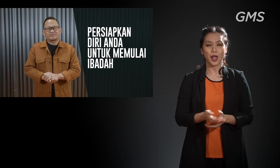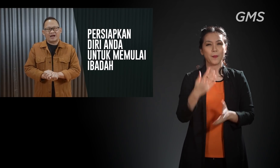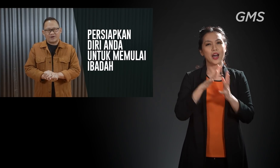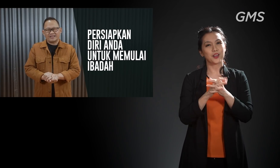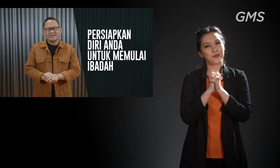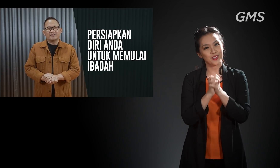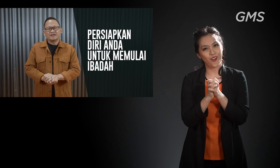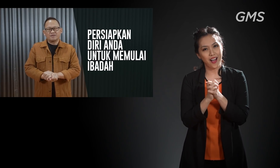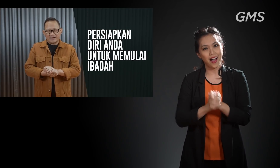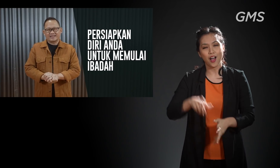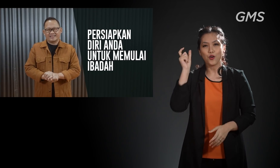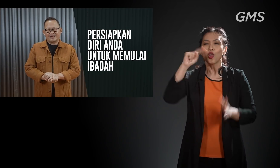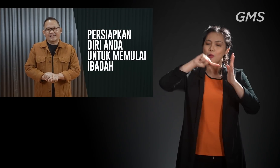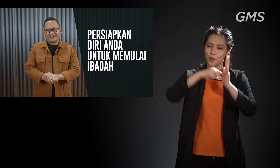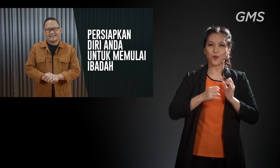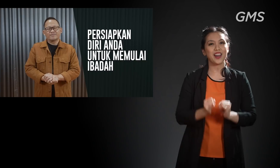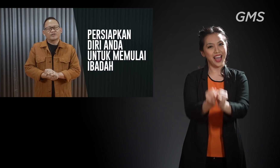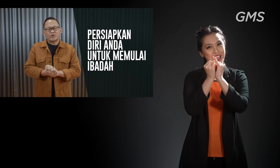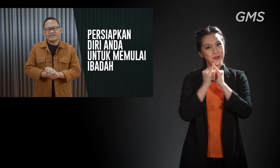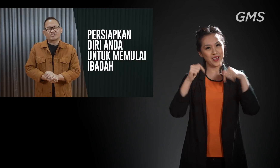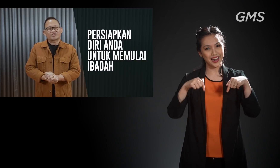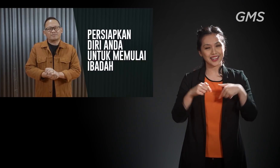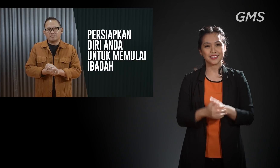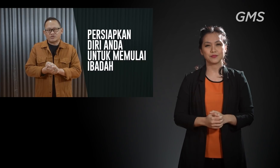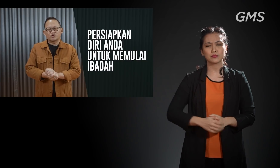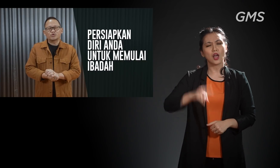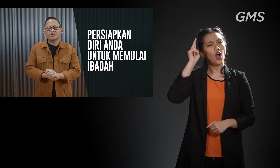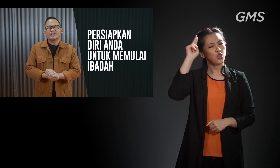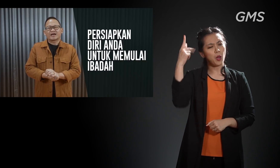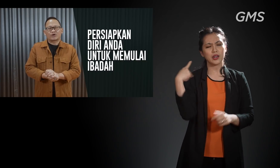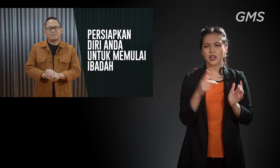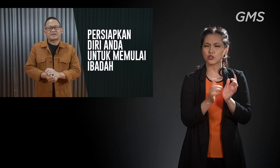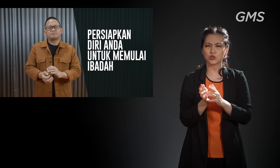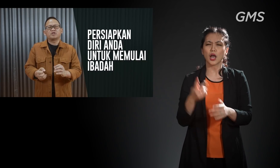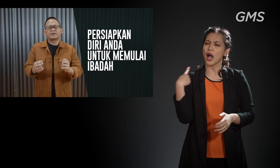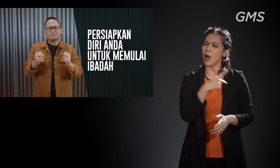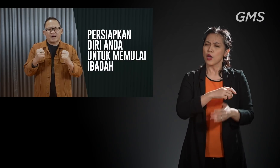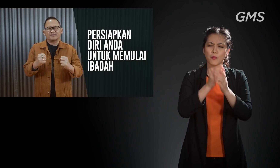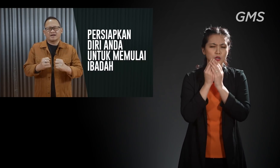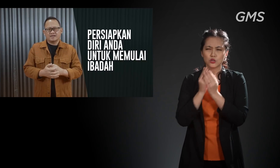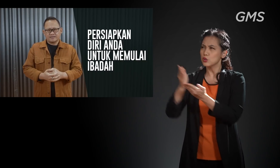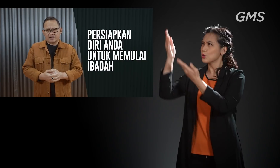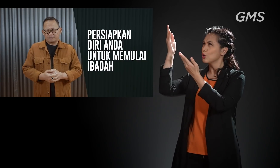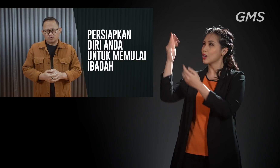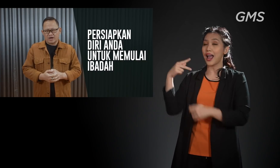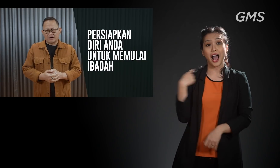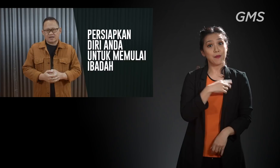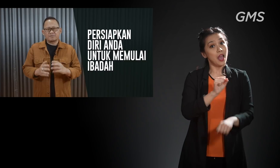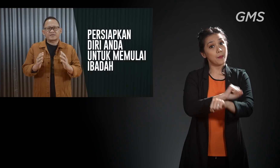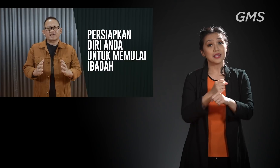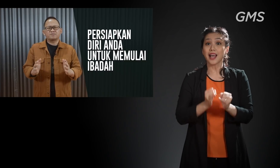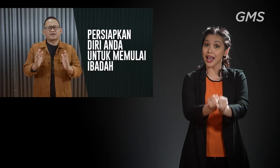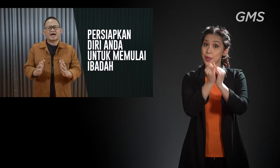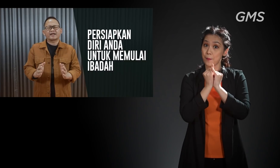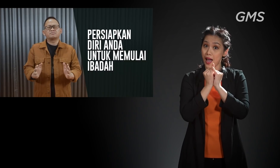untuk mengawali ibadah kita hari ini. Tuhan Yesus, kami bersyukur kalau kami masih boleh beribadah di dalam Tuhan.